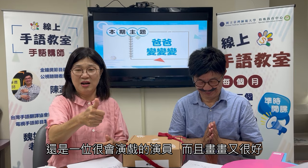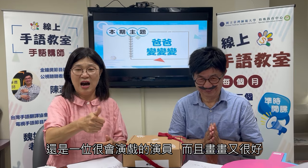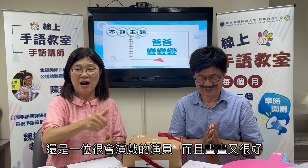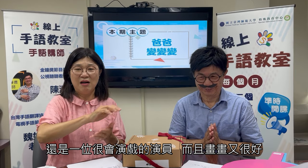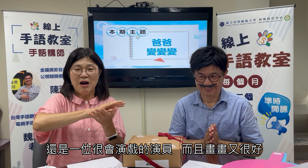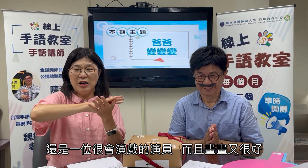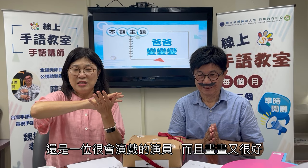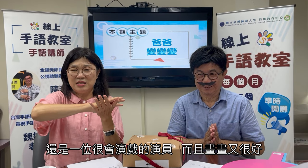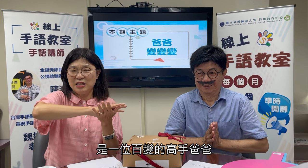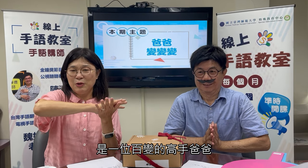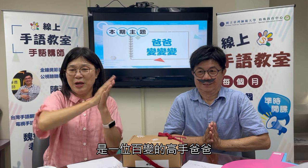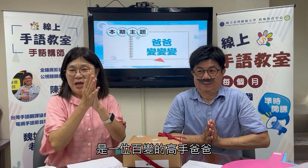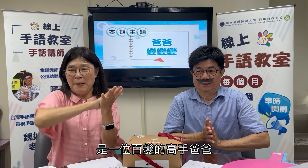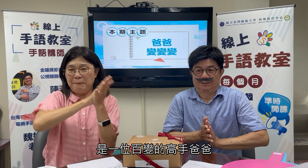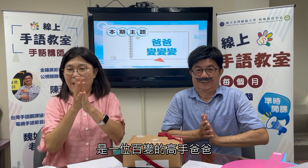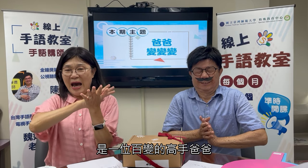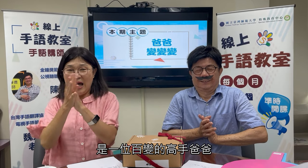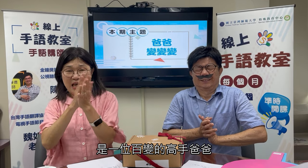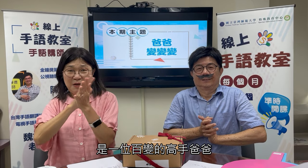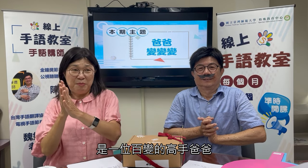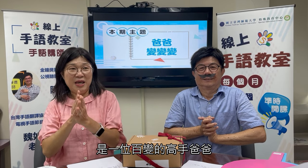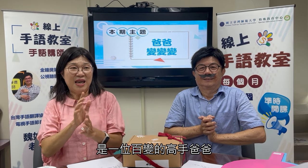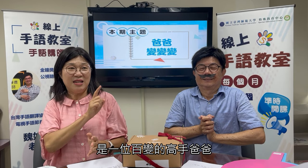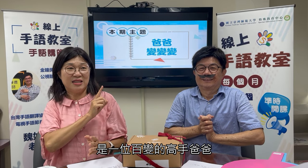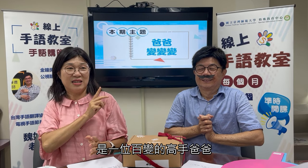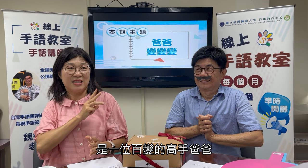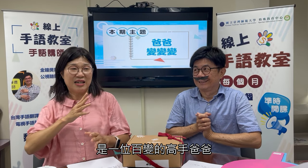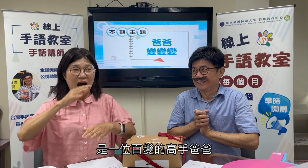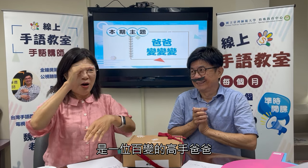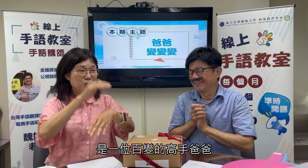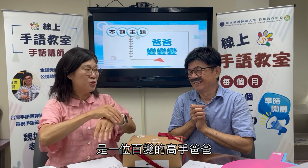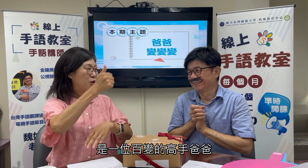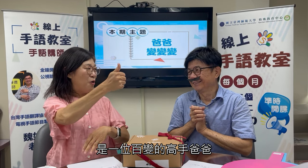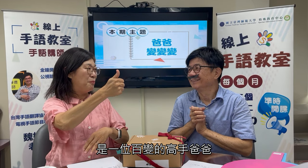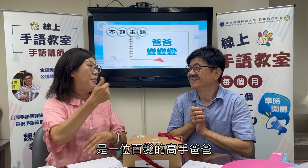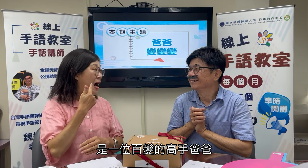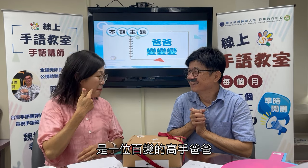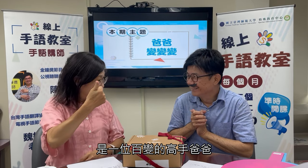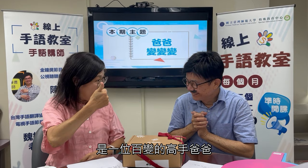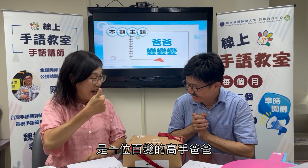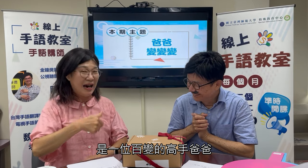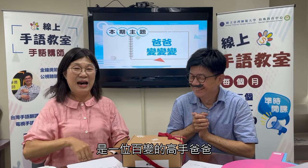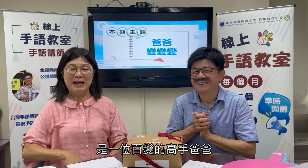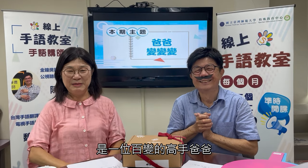好，是一位百变的高手爸爸。